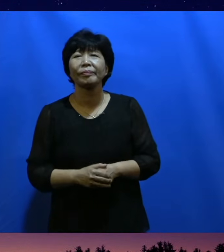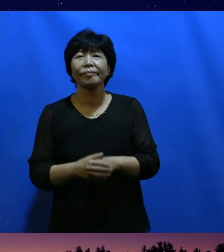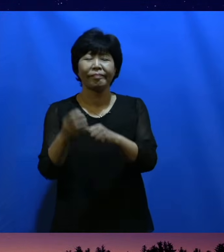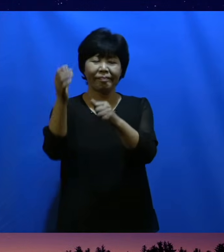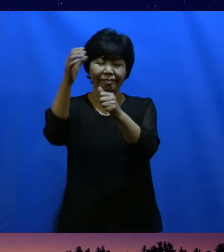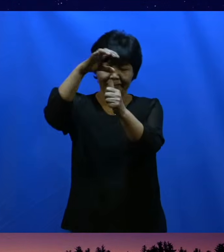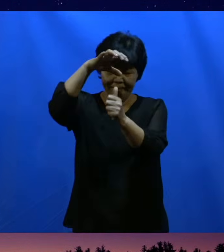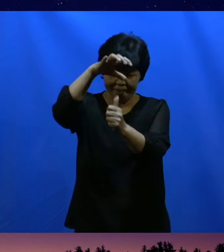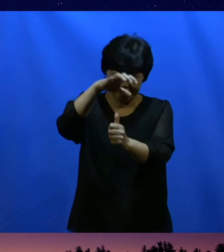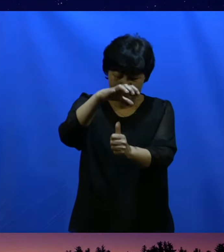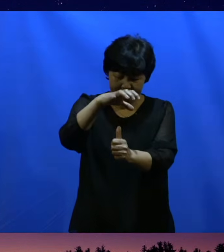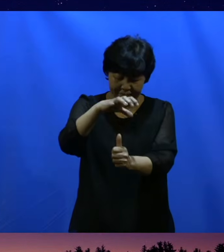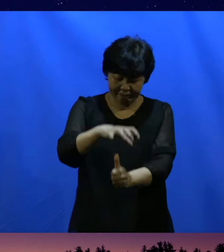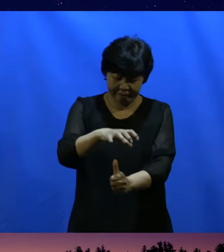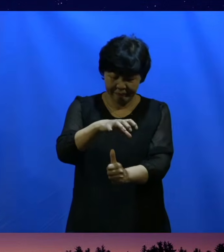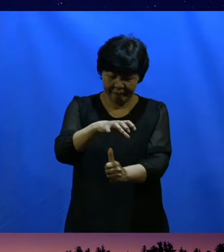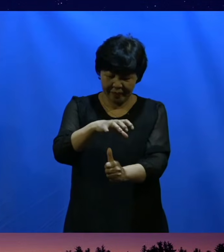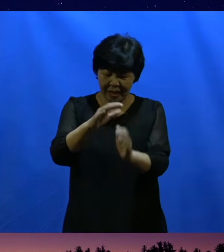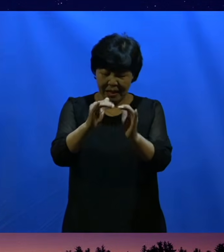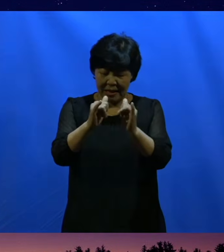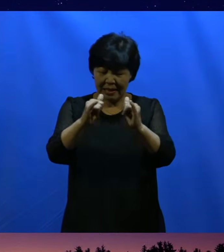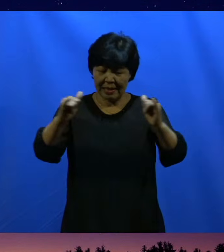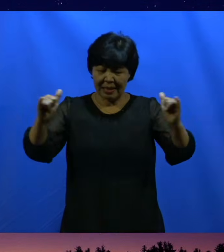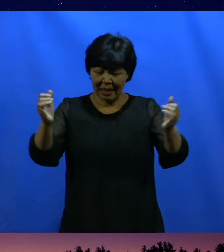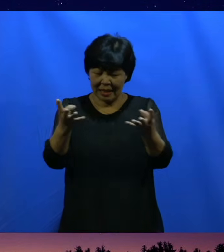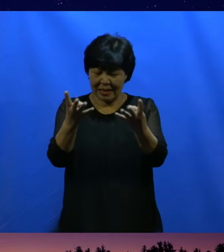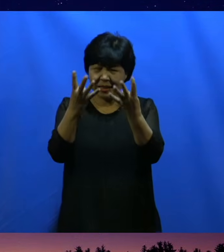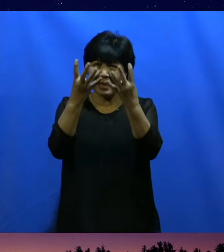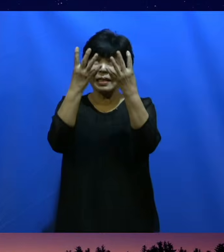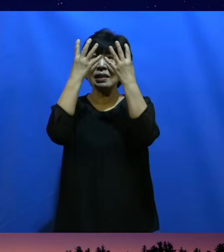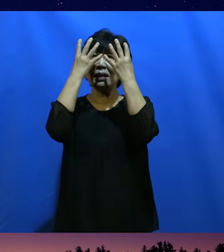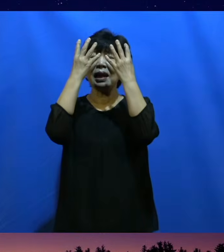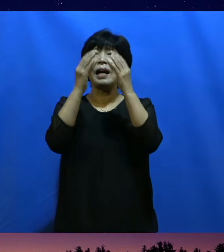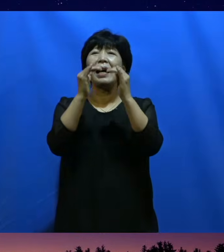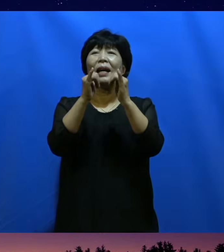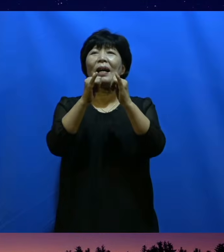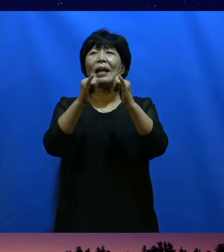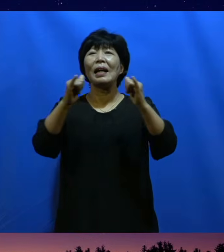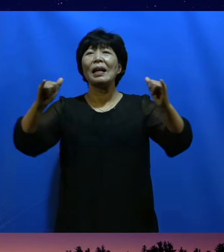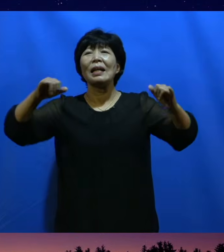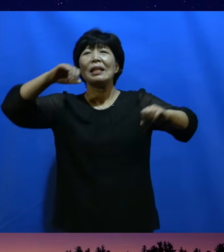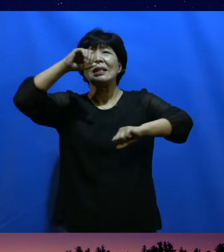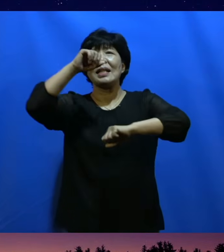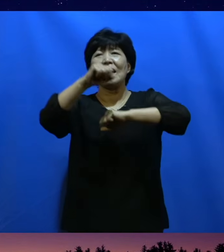자, 자유함이 없는 자, 눌린 자 갇힌 자